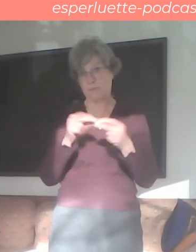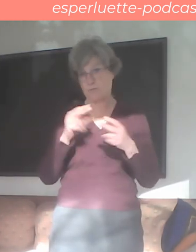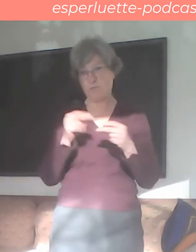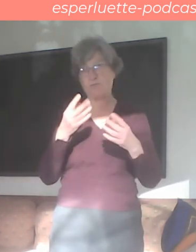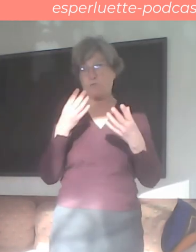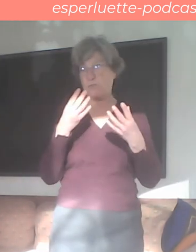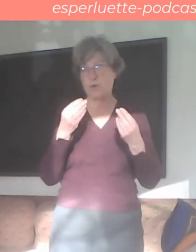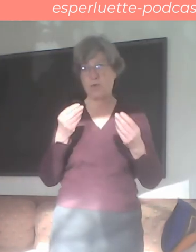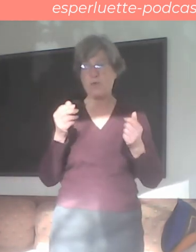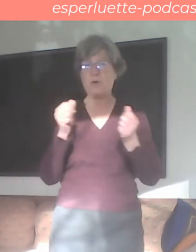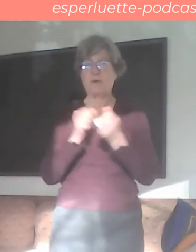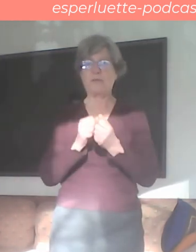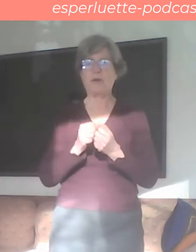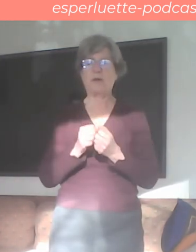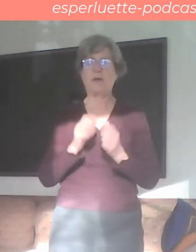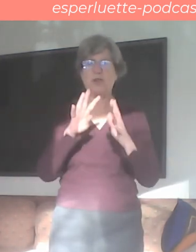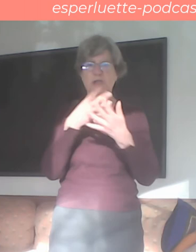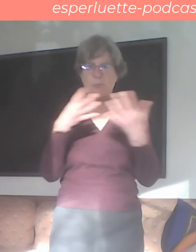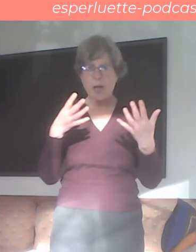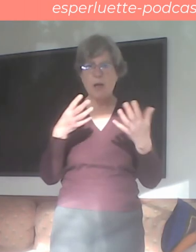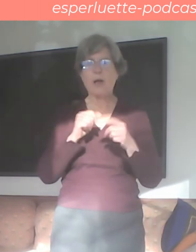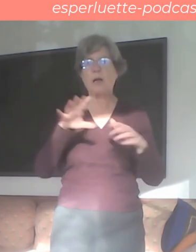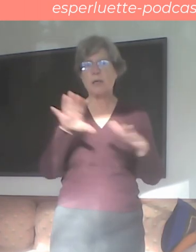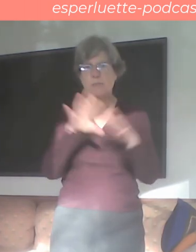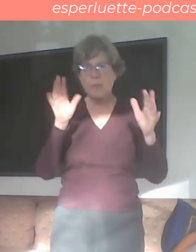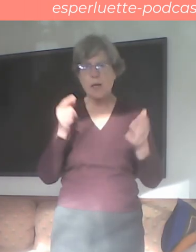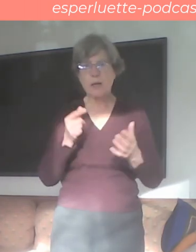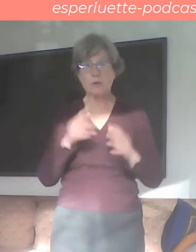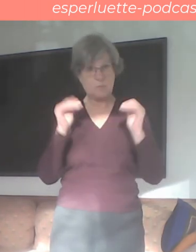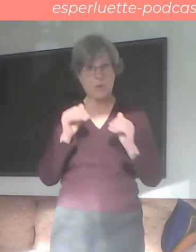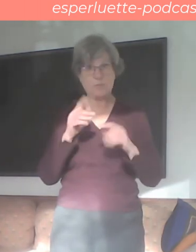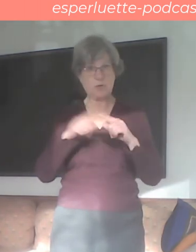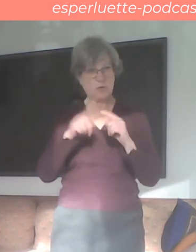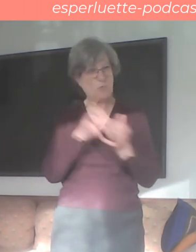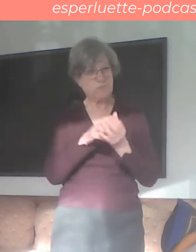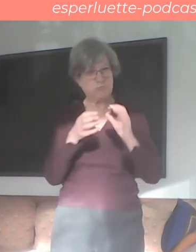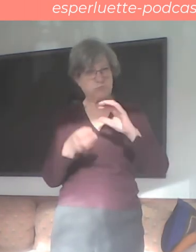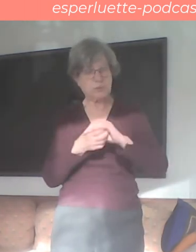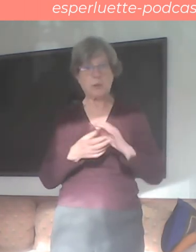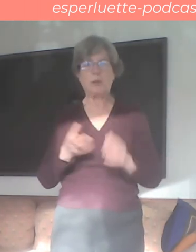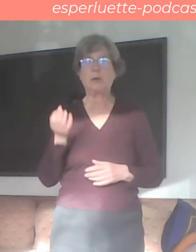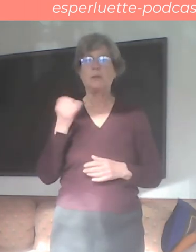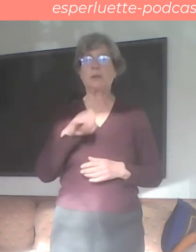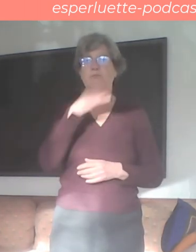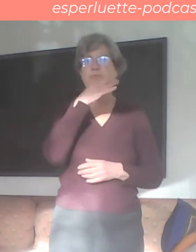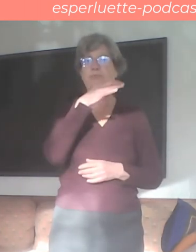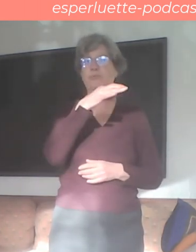appris. Alors, on dit toujours, je sais plus quel auteur disait, on apprend une langue. La meilleure manière d'apprendre une langue étrangère, c'est sur